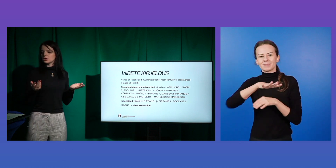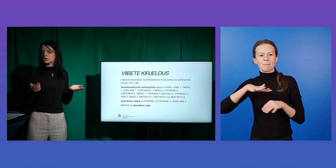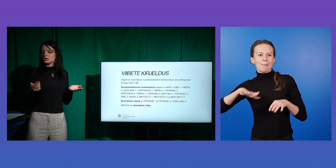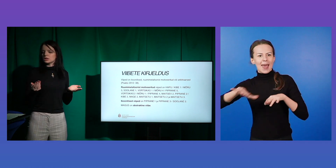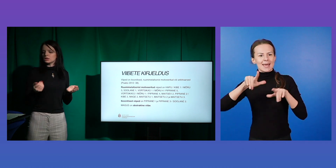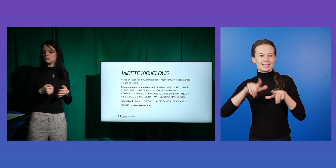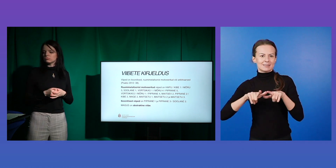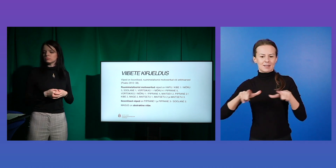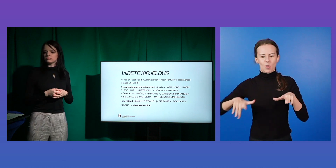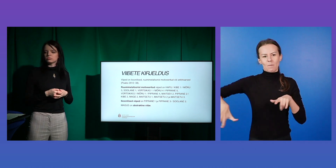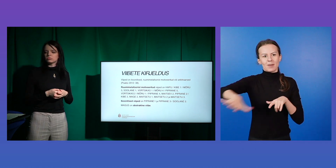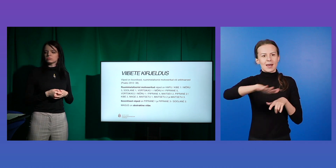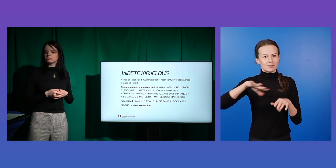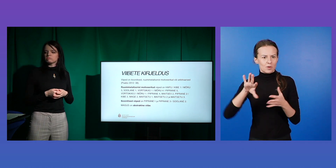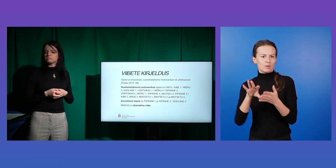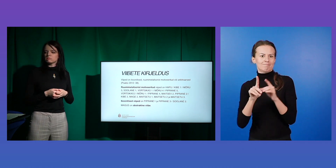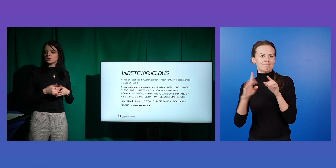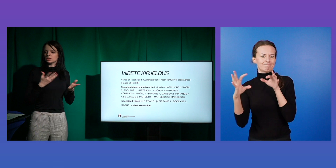ruumist motiveeritud siis.